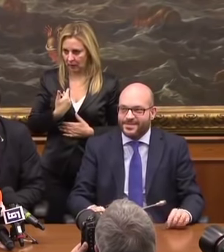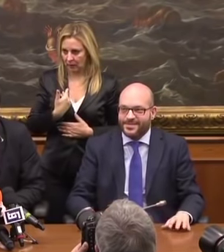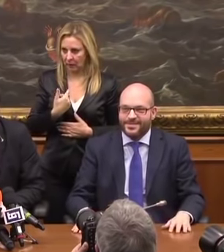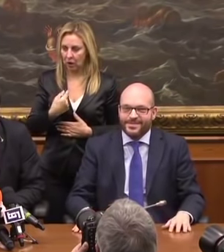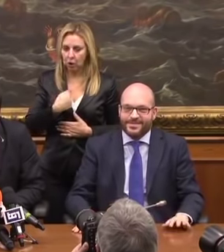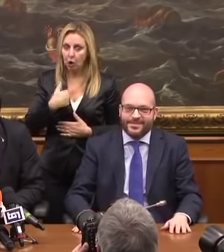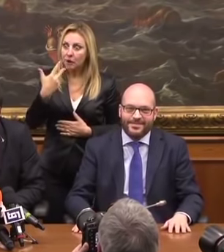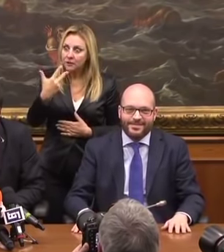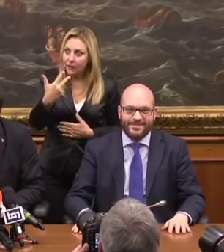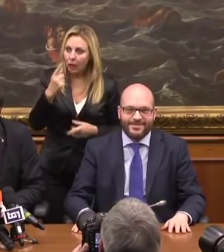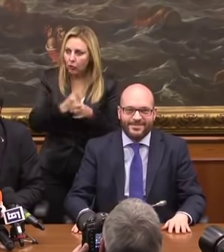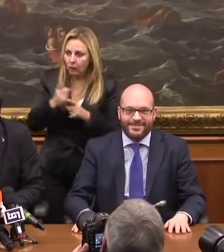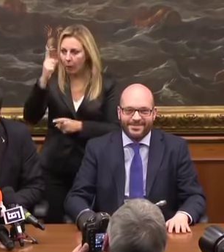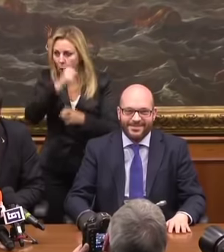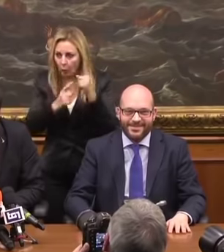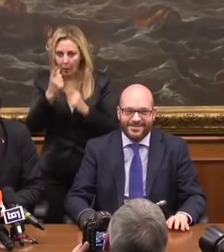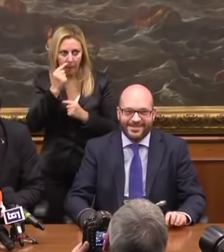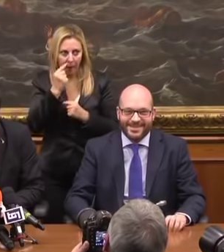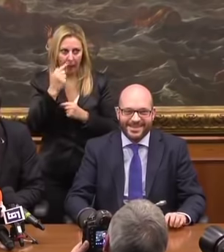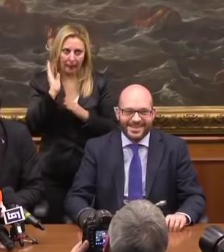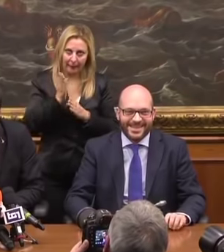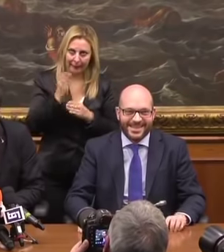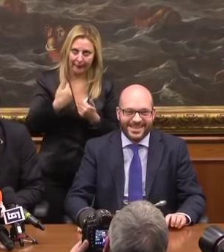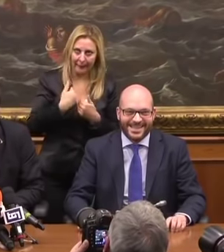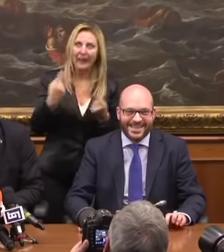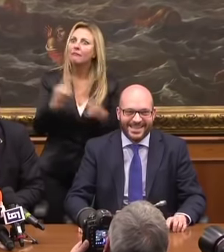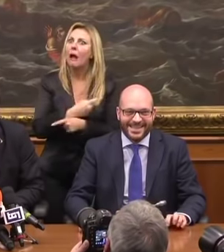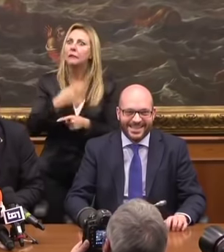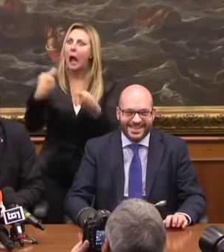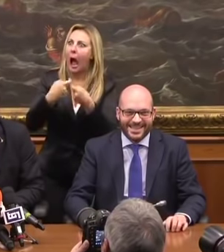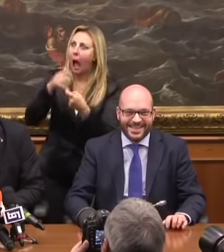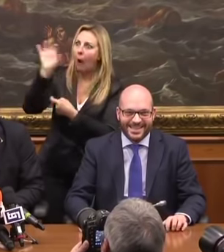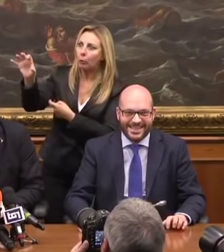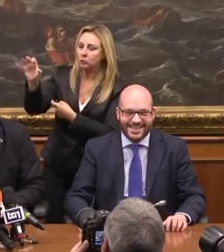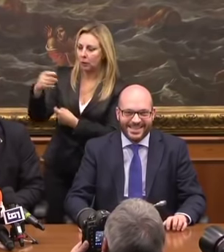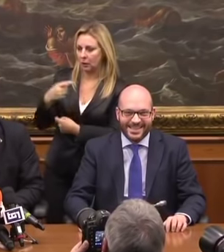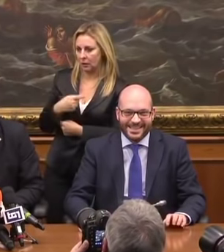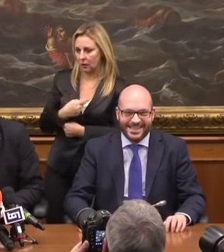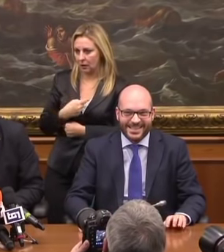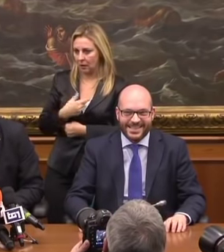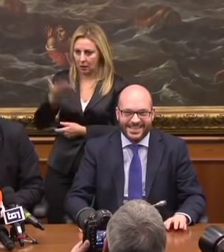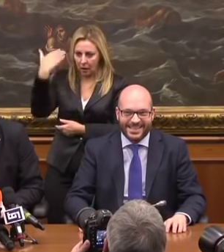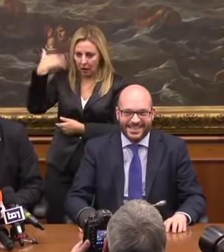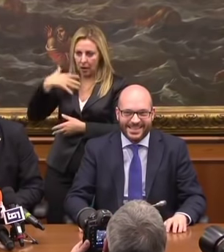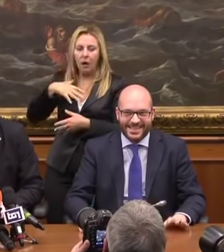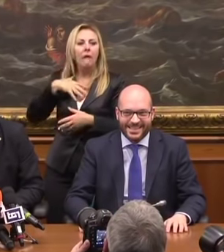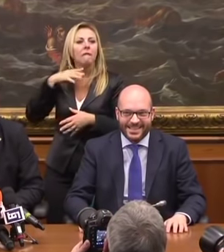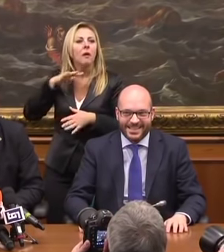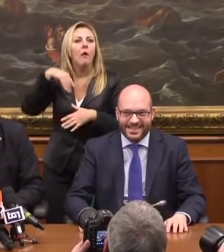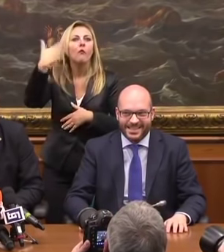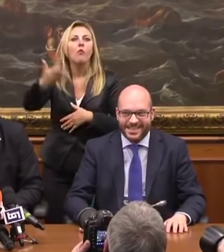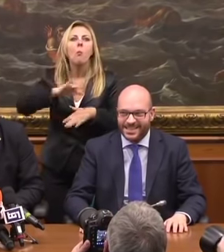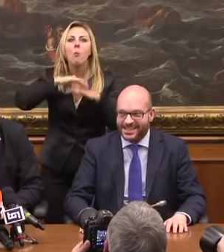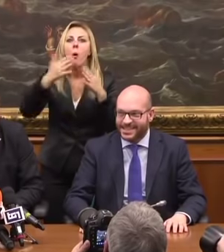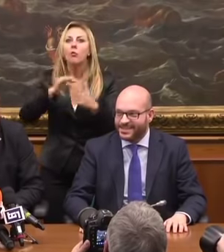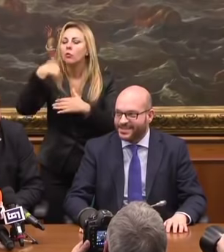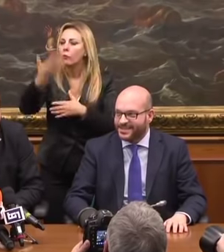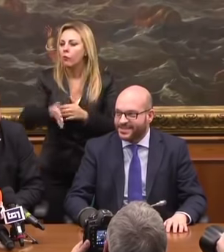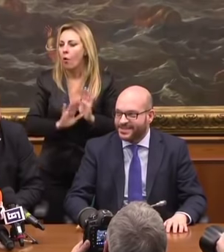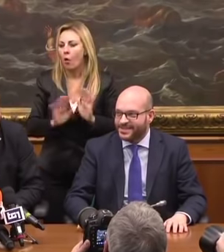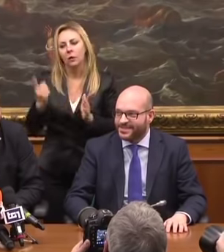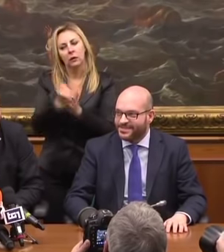3 dovevo preoccuparmi di mio padre, non di far causa all'insegnante. Siamo veramente fuori dal mondo, bisogna